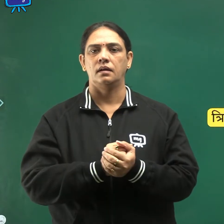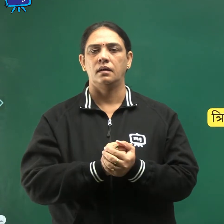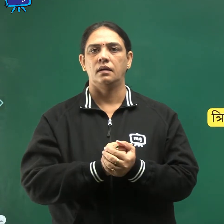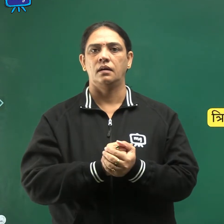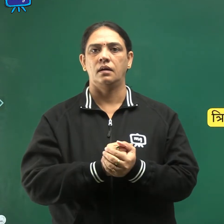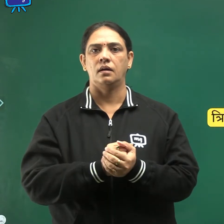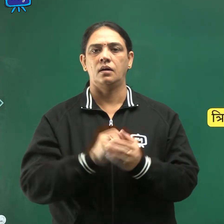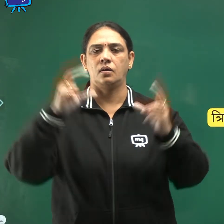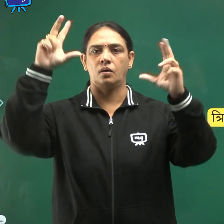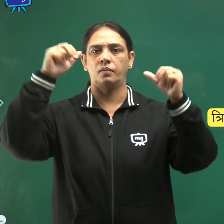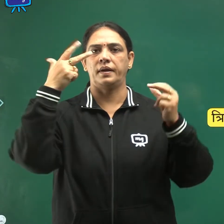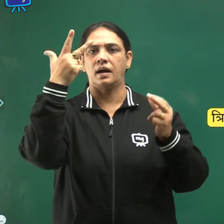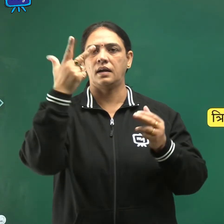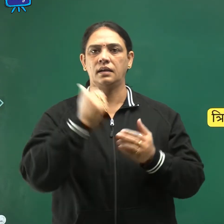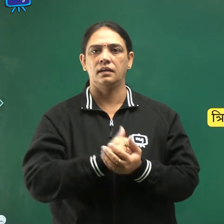अध्याय 8